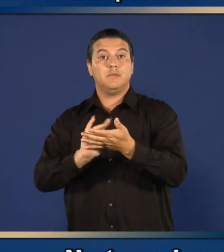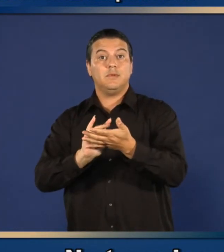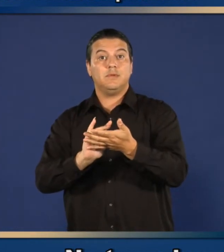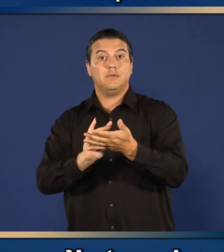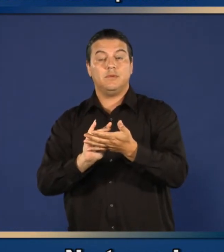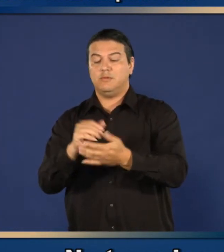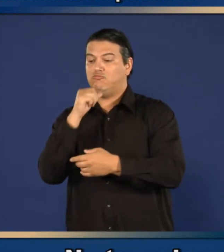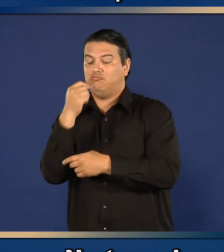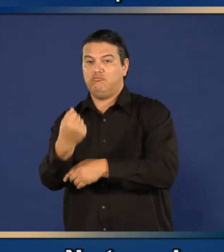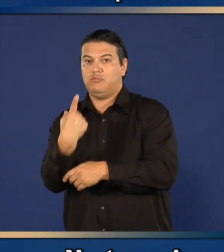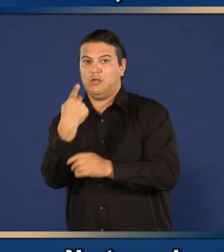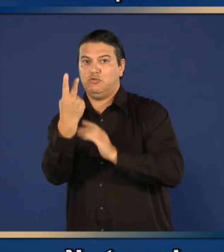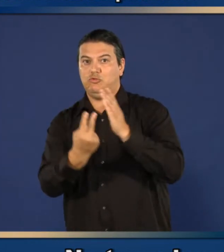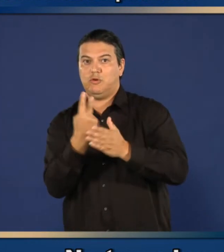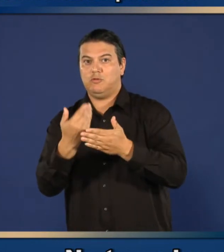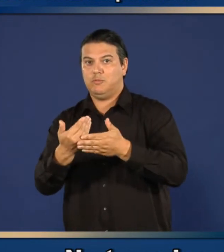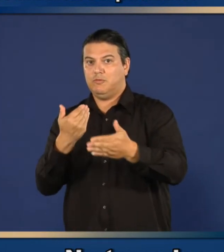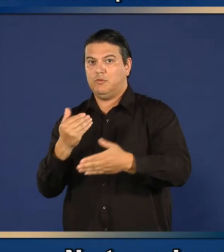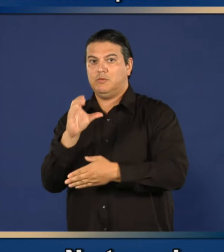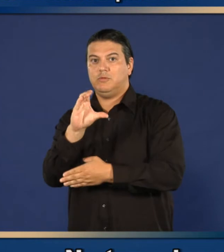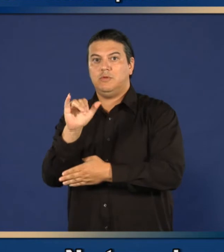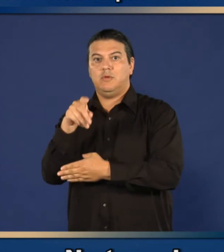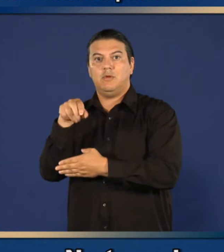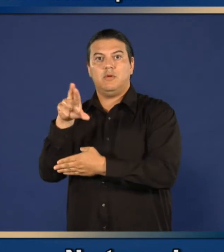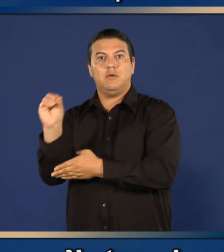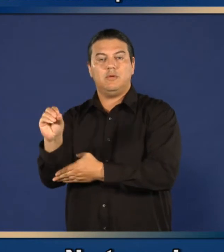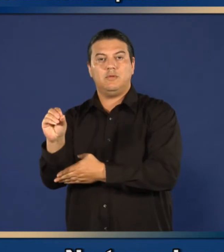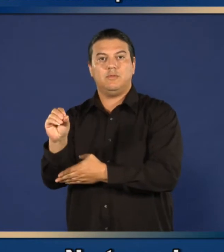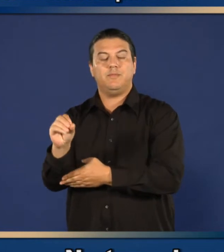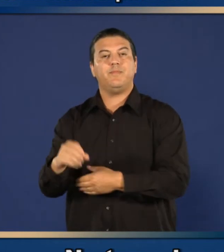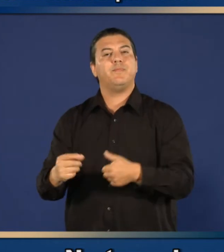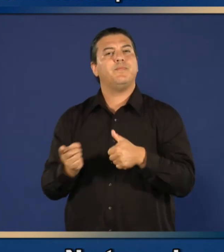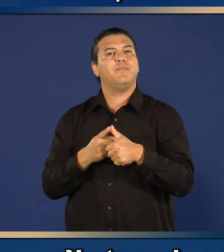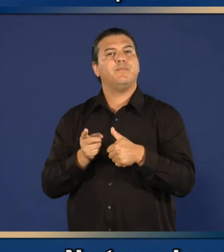dentro de dos horas de tomar si pro